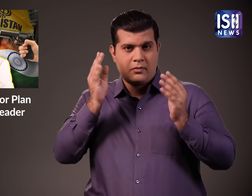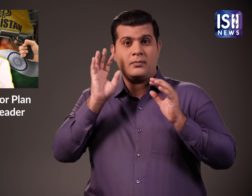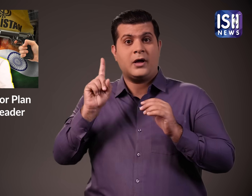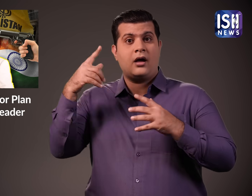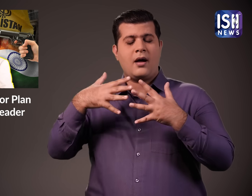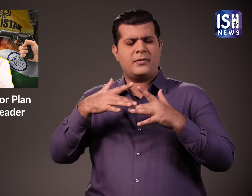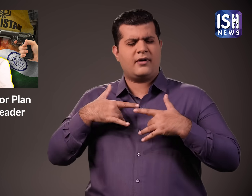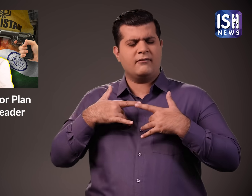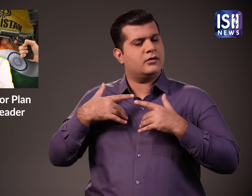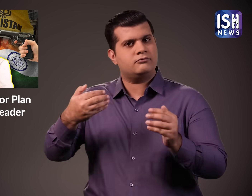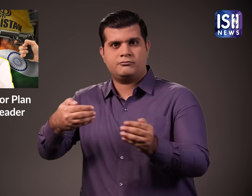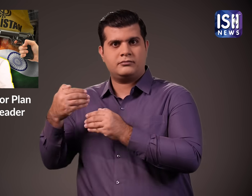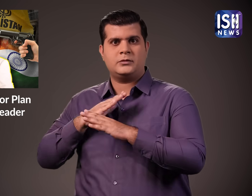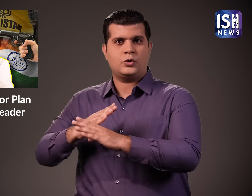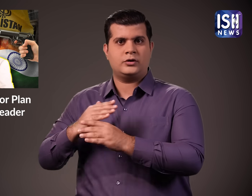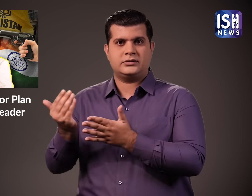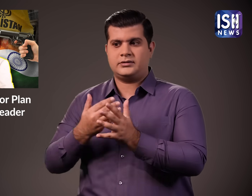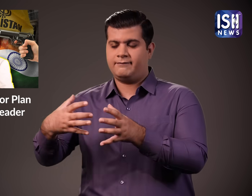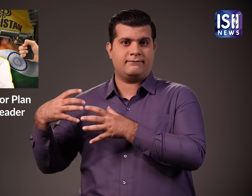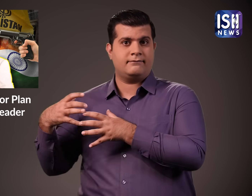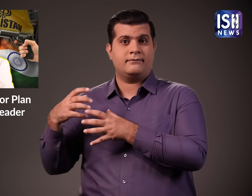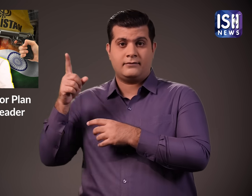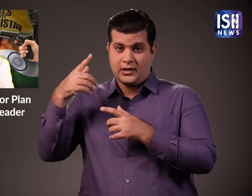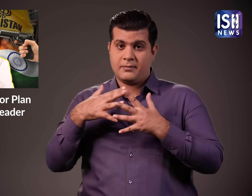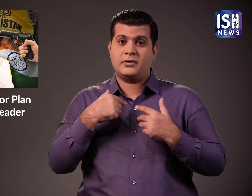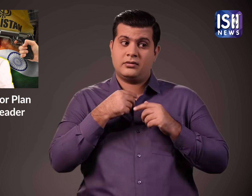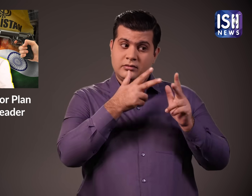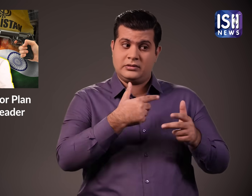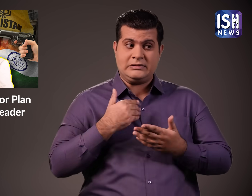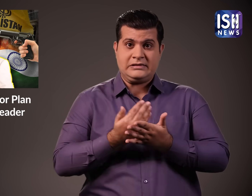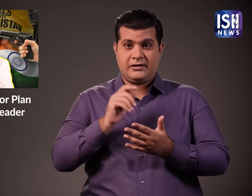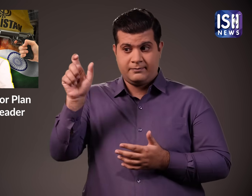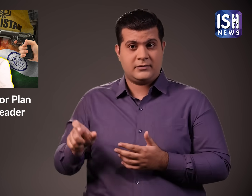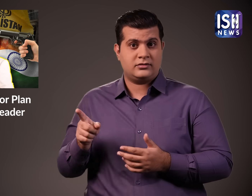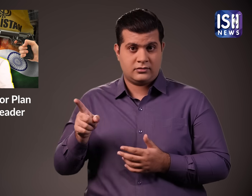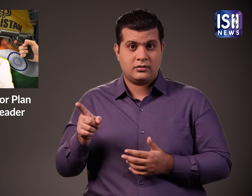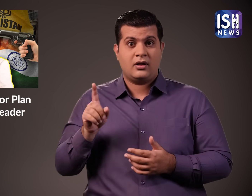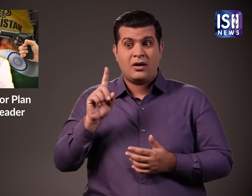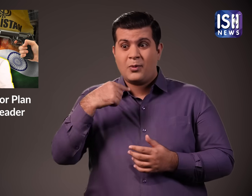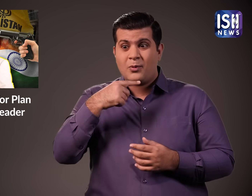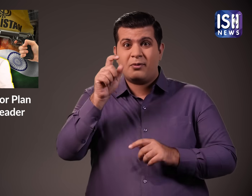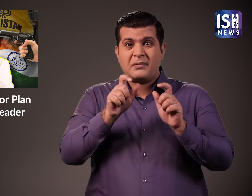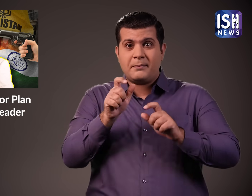अमरीकी अधिकारियों ने बताया कि उन्होंने पन्नू की हत्या की साजिश को रोका और उन्ही लोगों को दोशी ढहराया